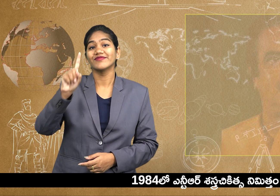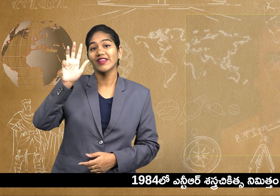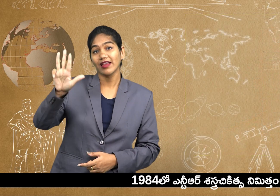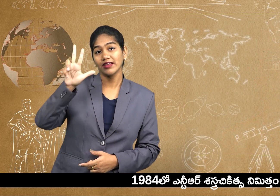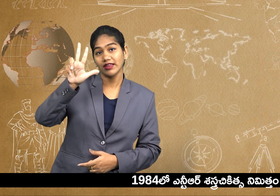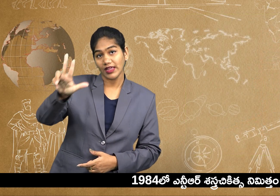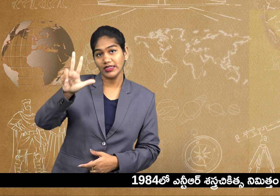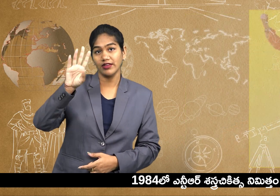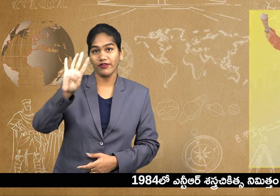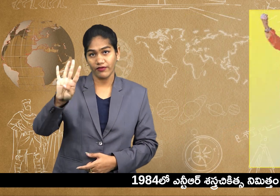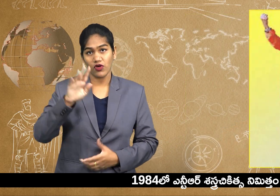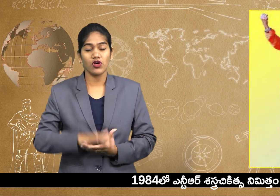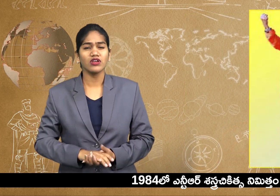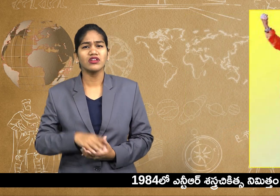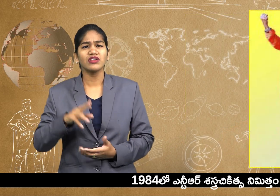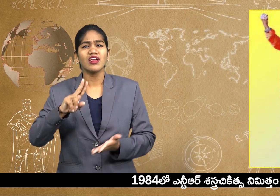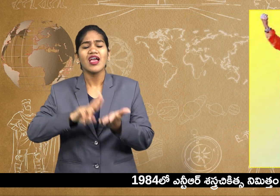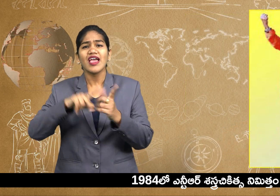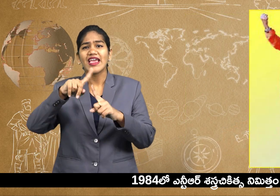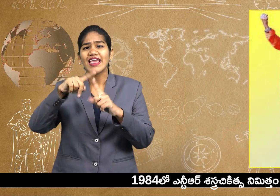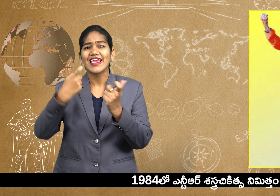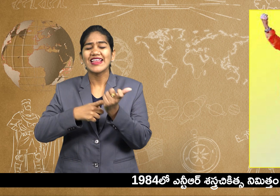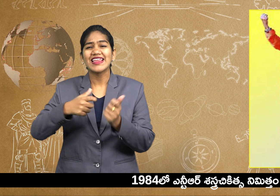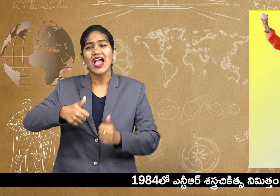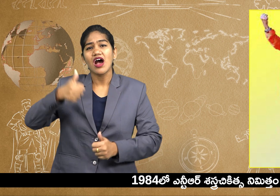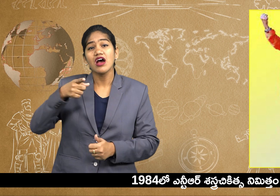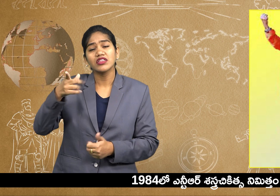1984లో ఎన్టీఆర్ శస్త్రచికిత్స నిమిత్తం